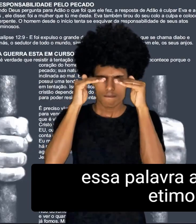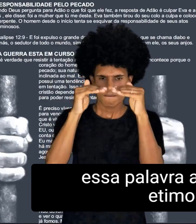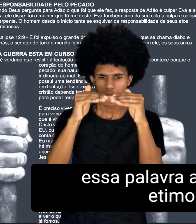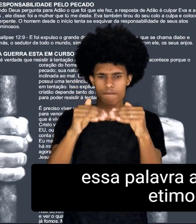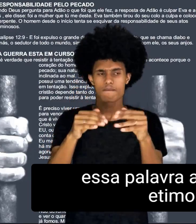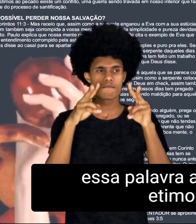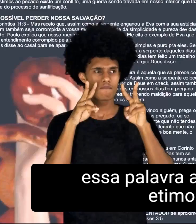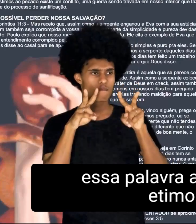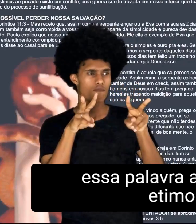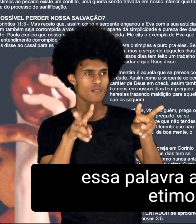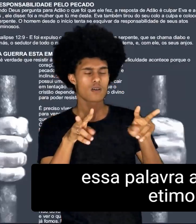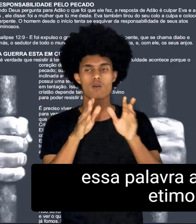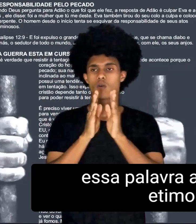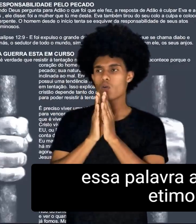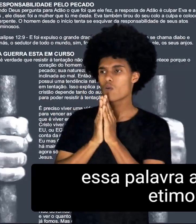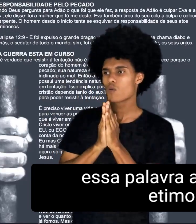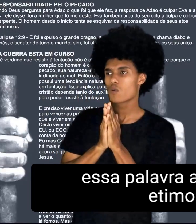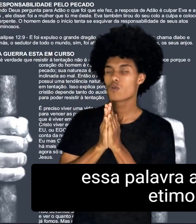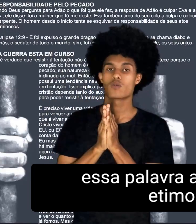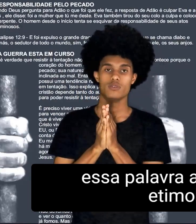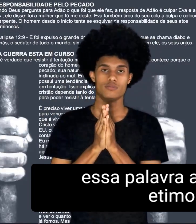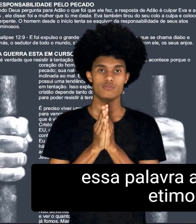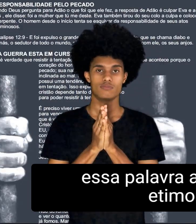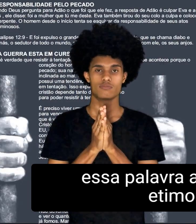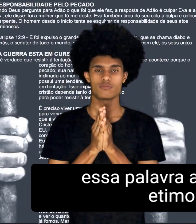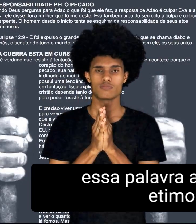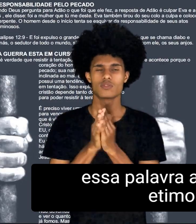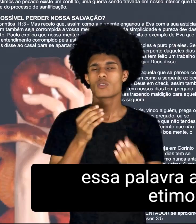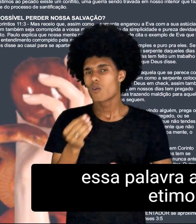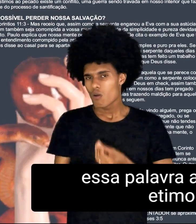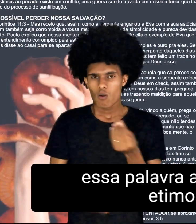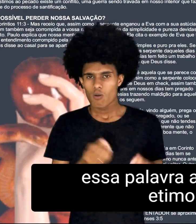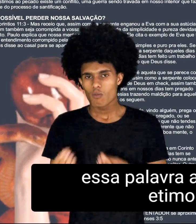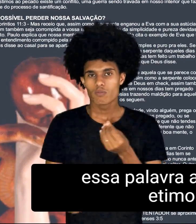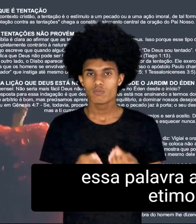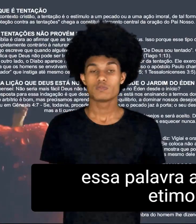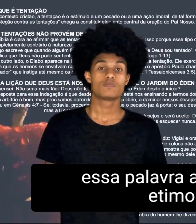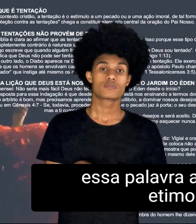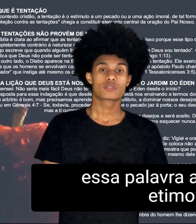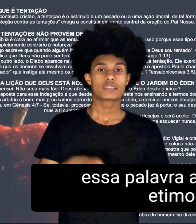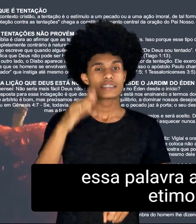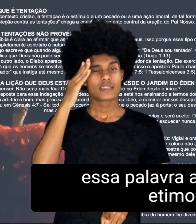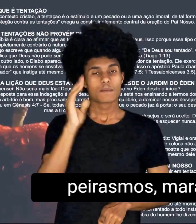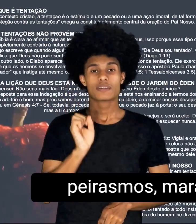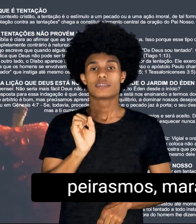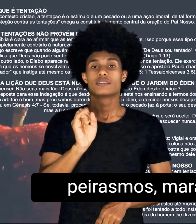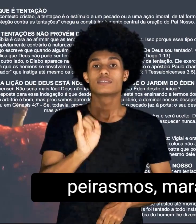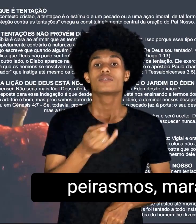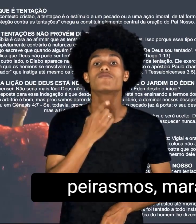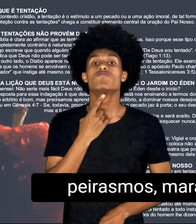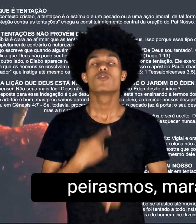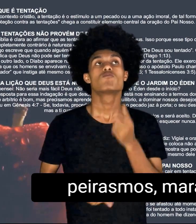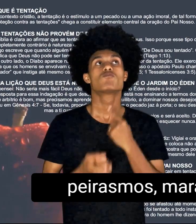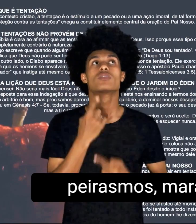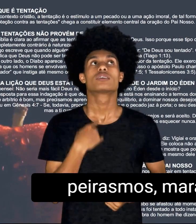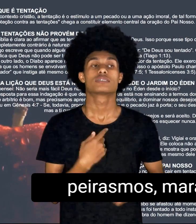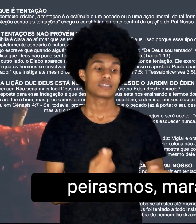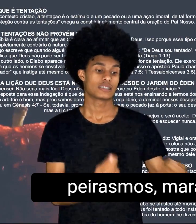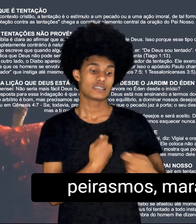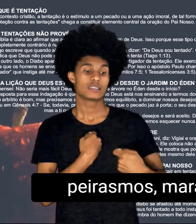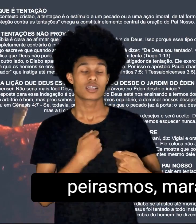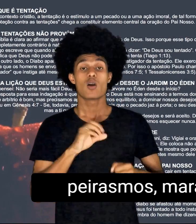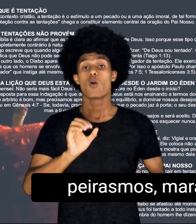essa palavra aqui, ó. Cadê ela? Palavra... Etimologia da palavra... Peirasmos.